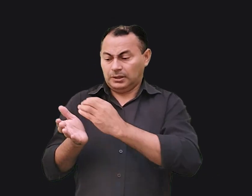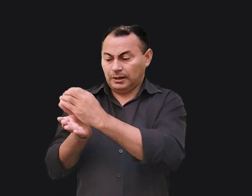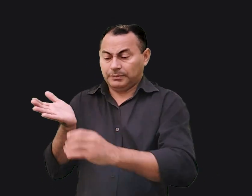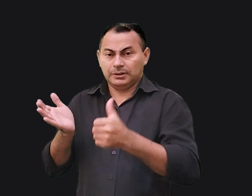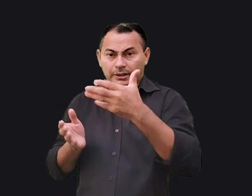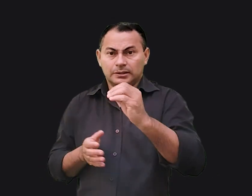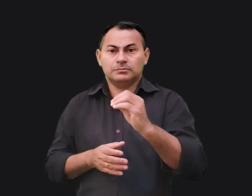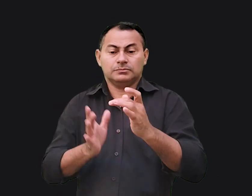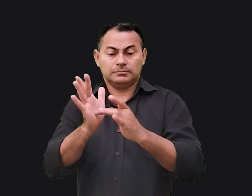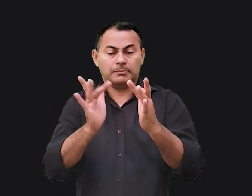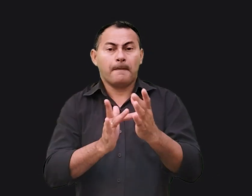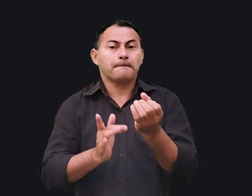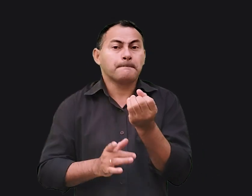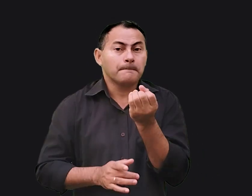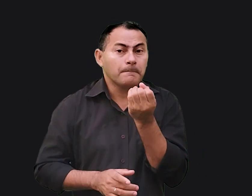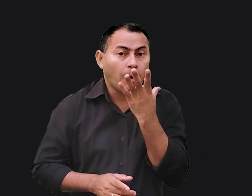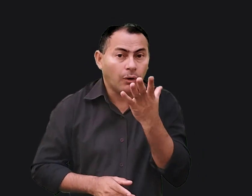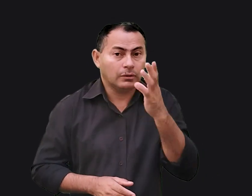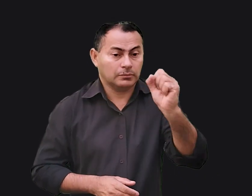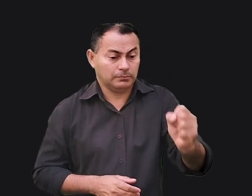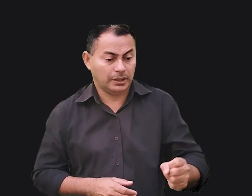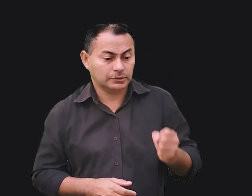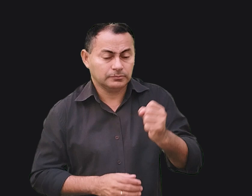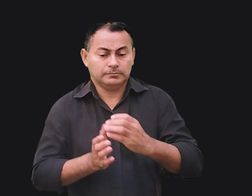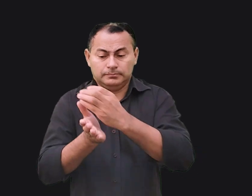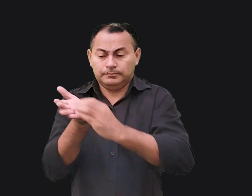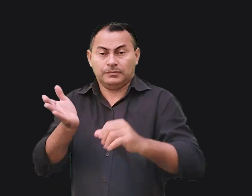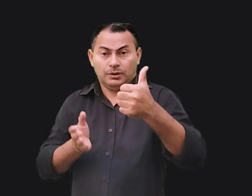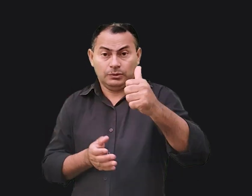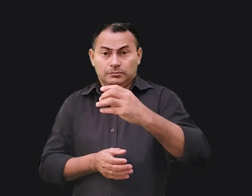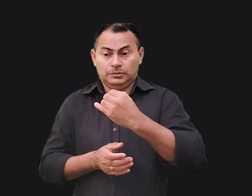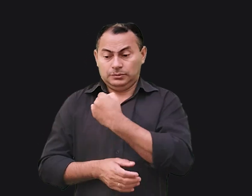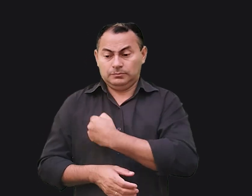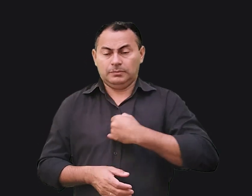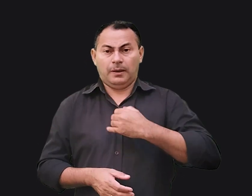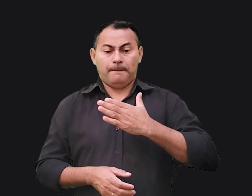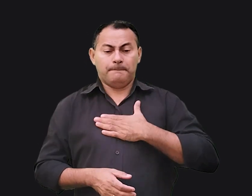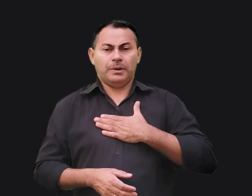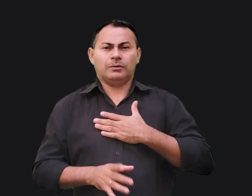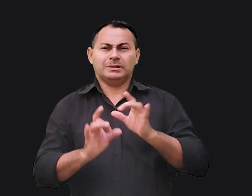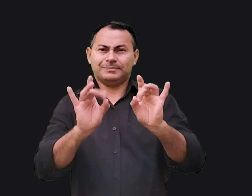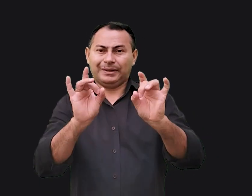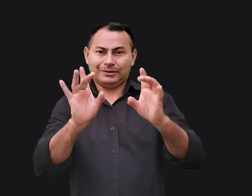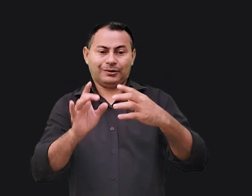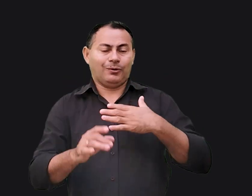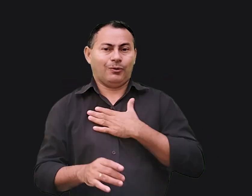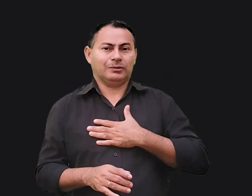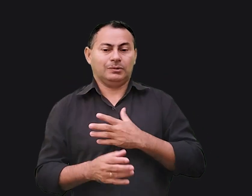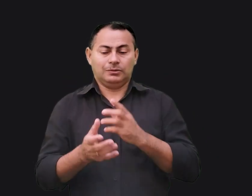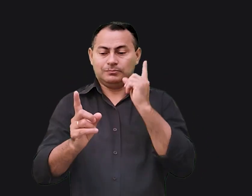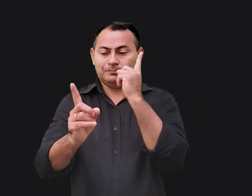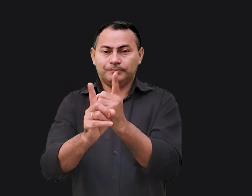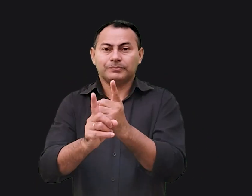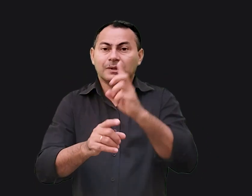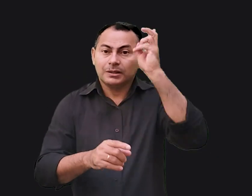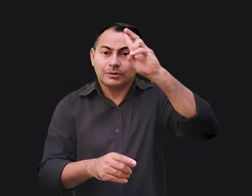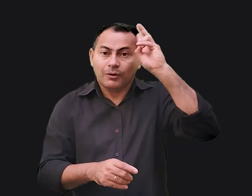Jesus é o bom pastor. O capítulo 11 de João é o meu preferido. Nele encontramos a história